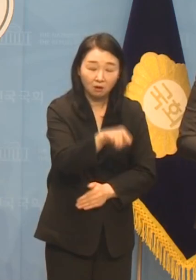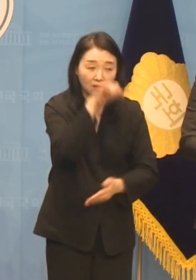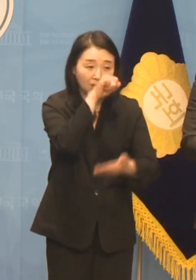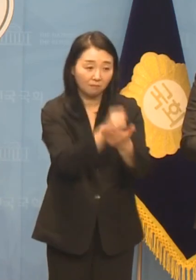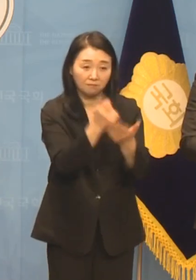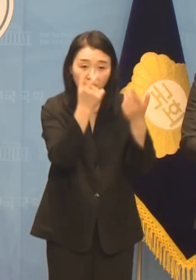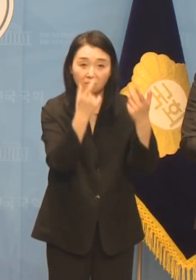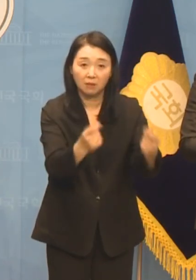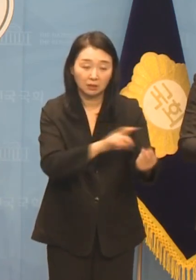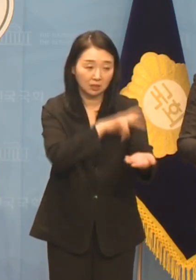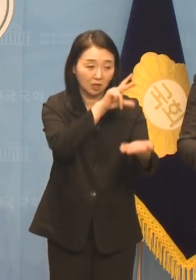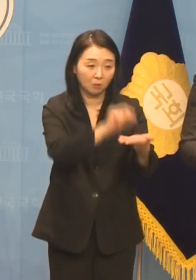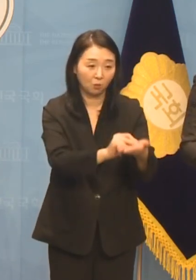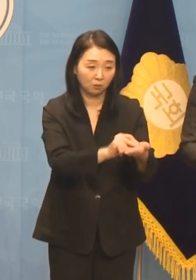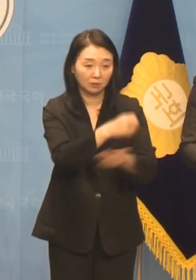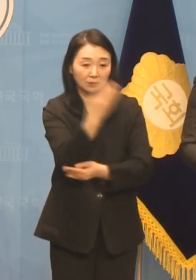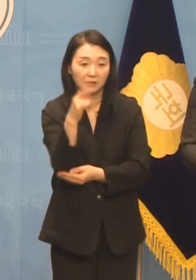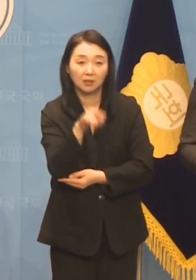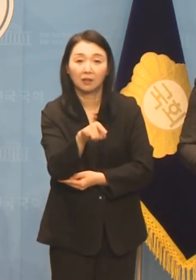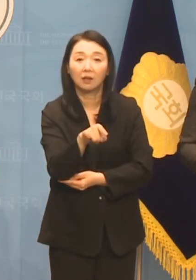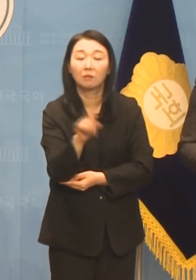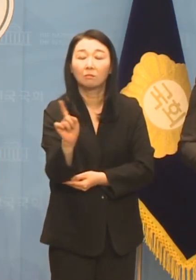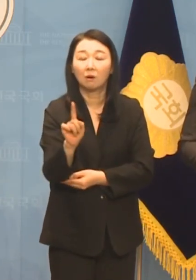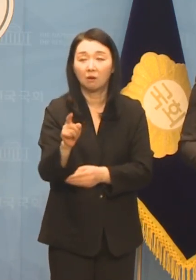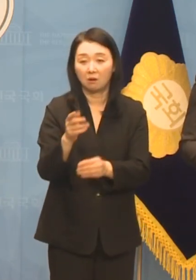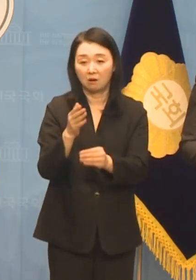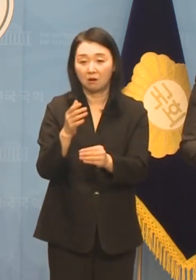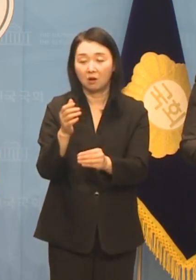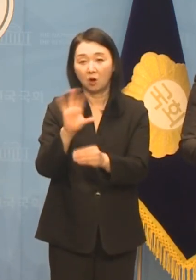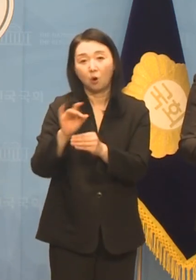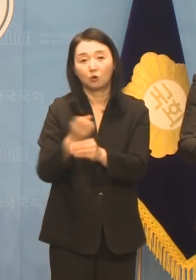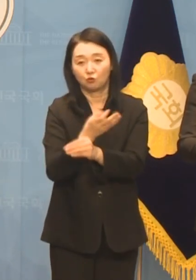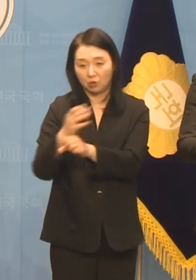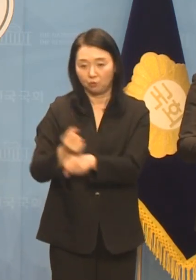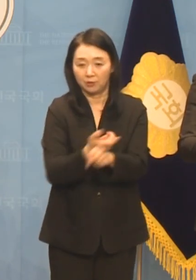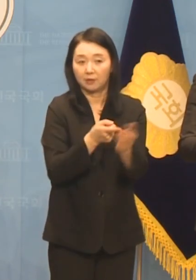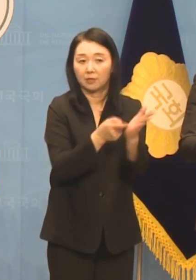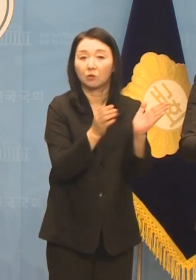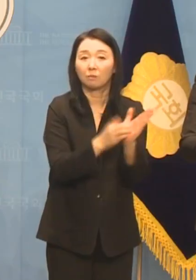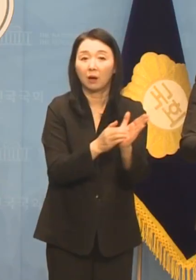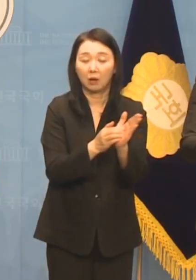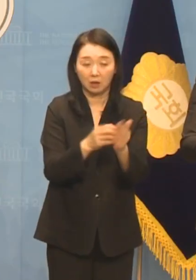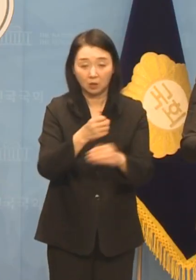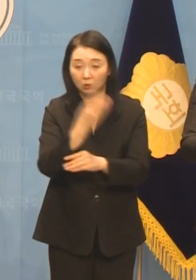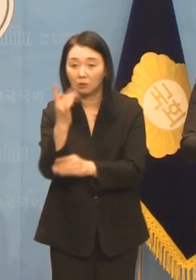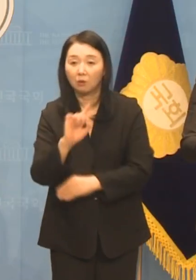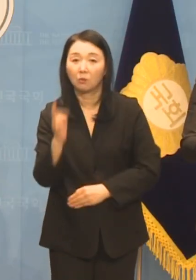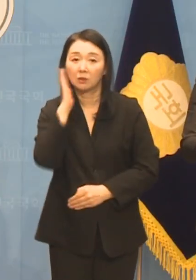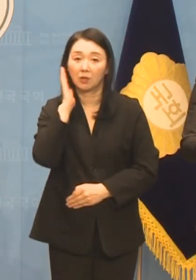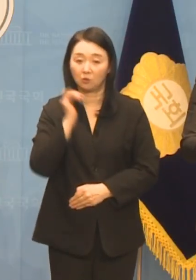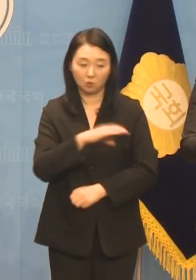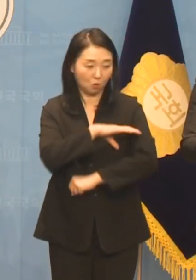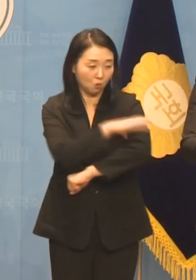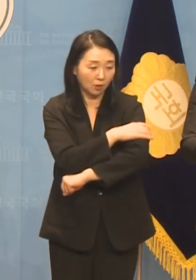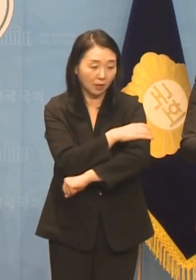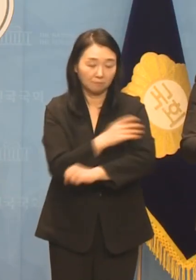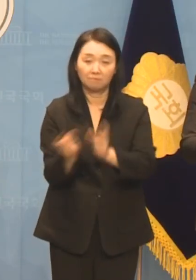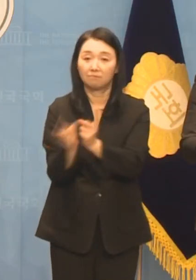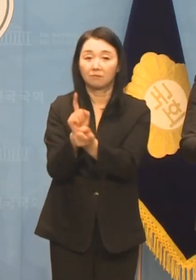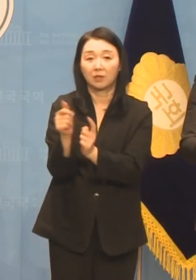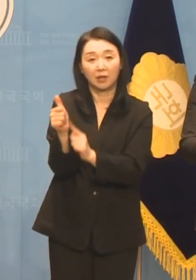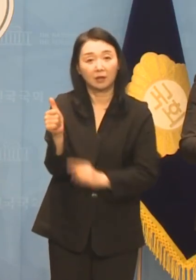정당하다는 제목의 기사에 대해 언론중재위원회에 제소하였습니다. 해당 보도는 대통령 권한대행의